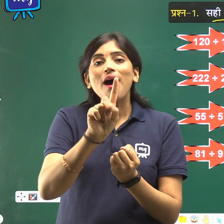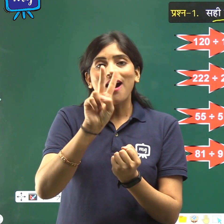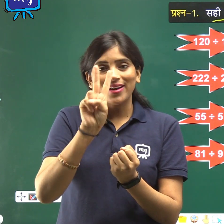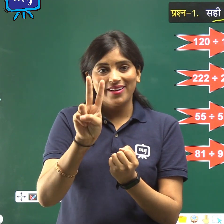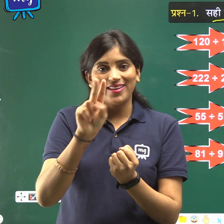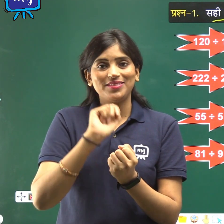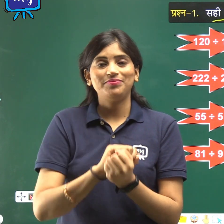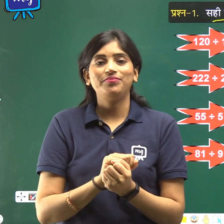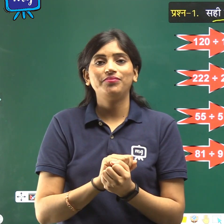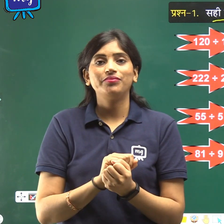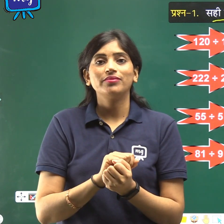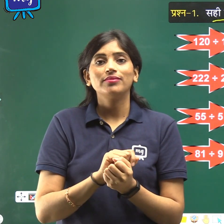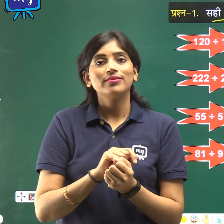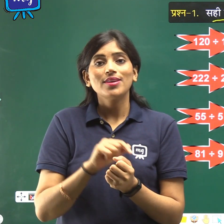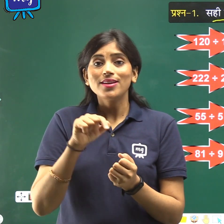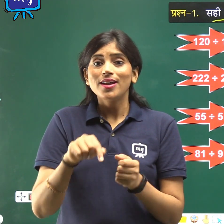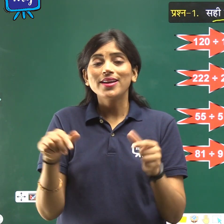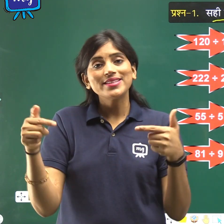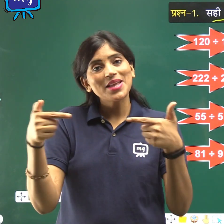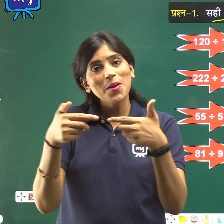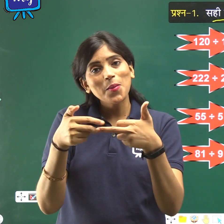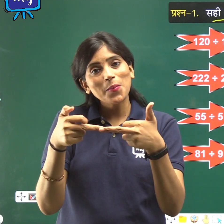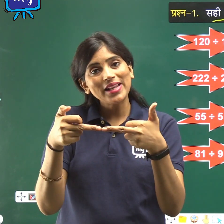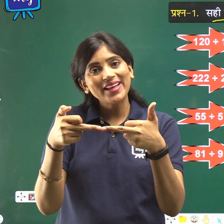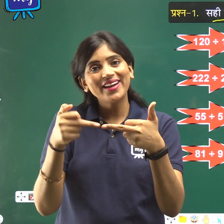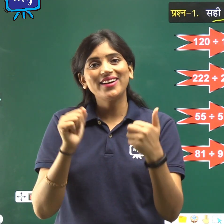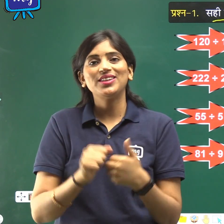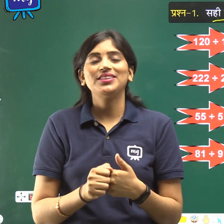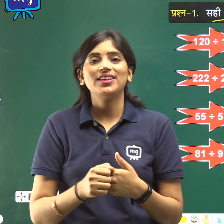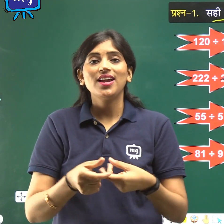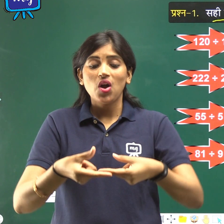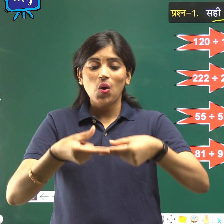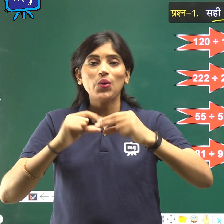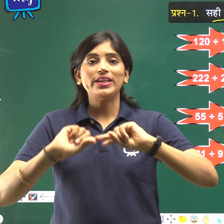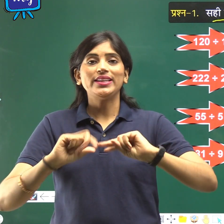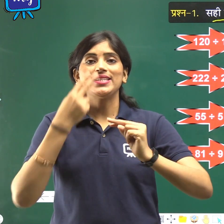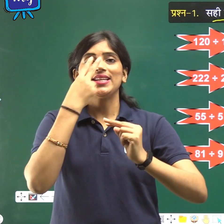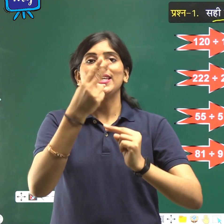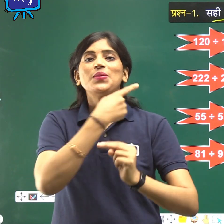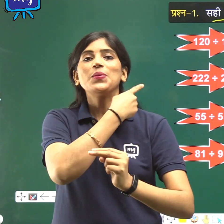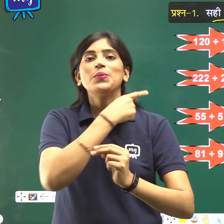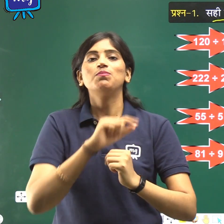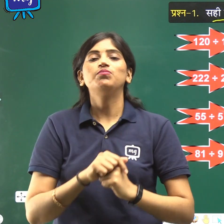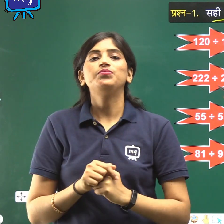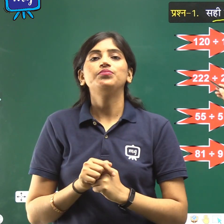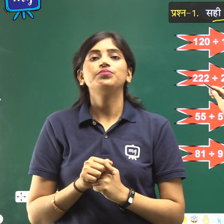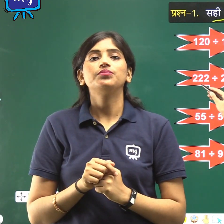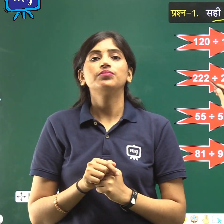12। तो ये इससे मिल गया। नीचे देखो,